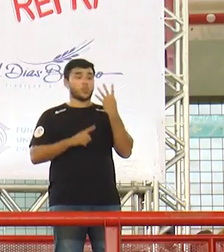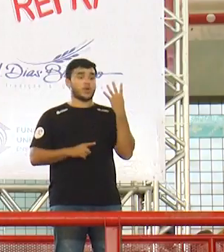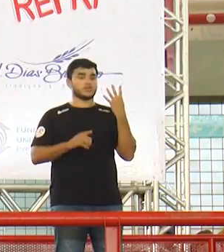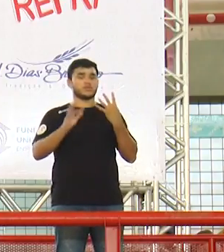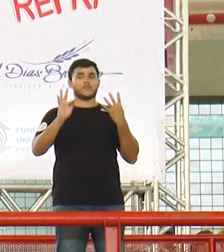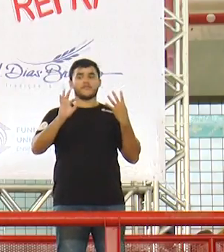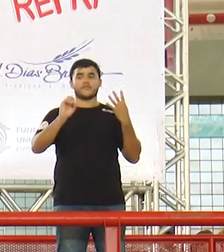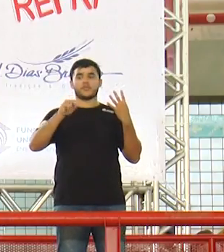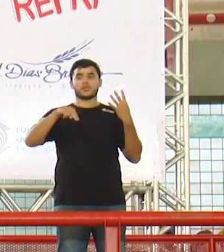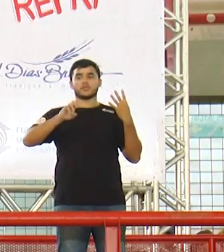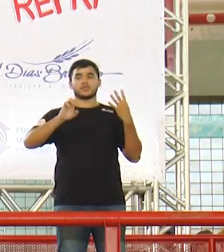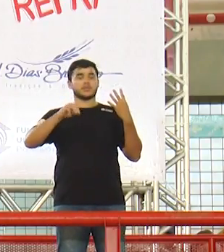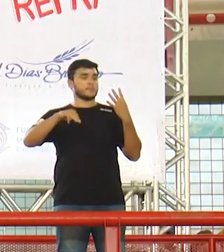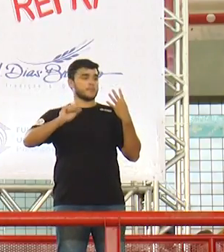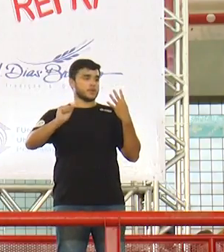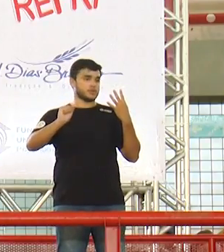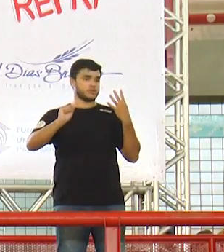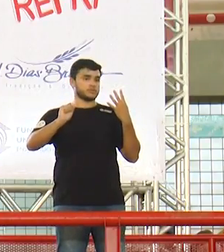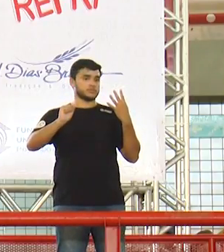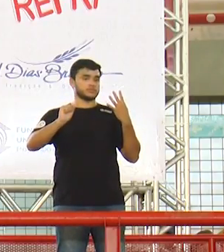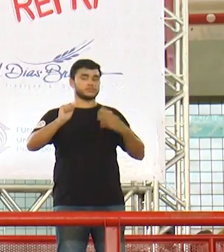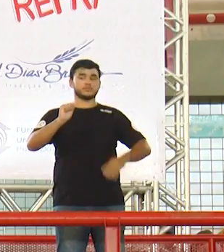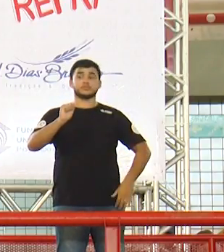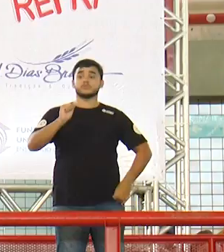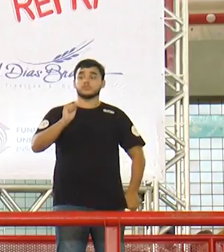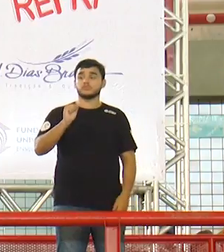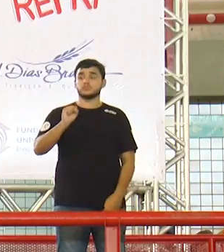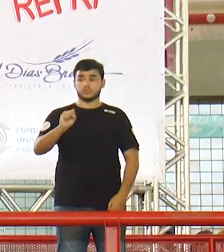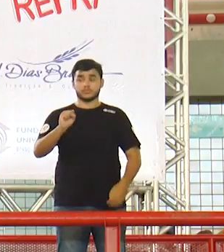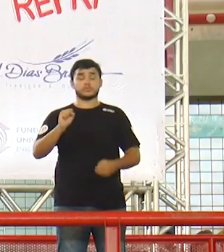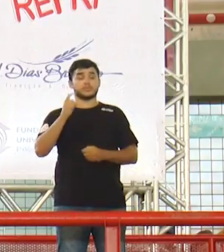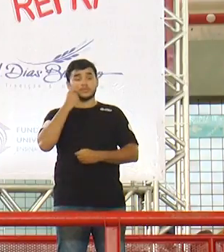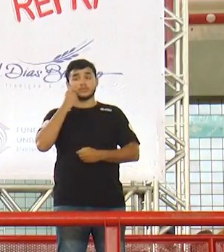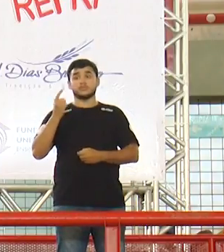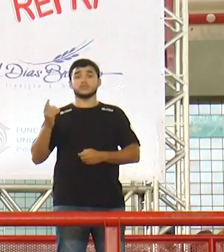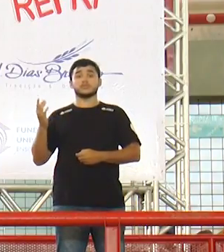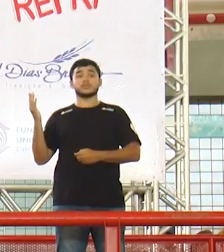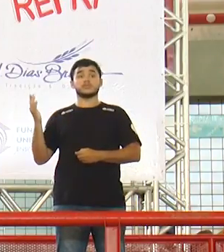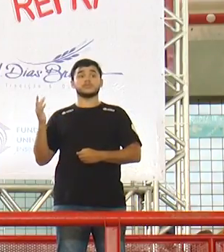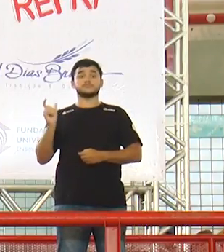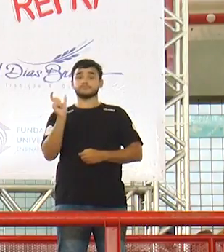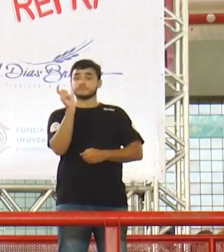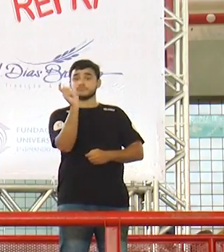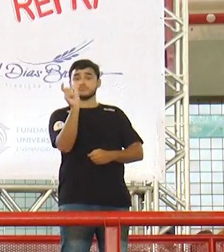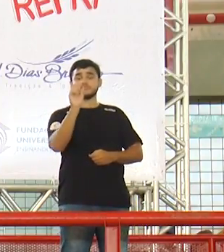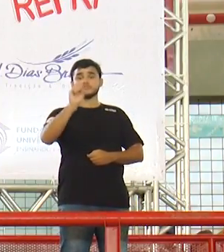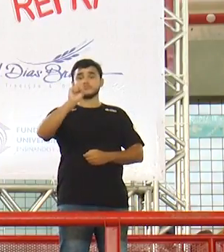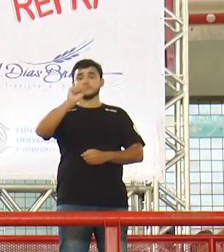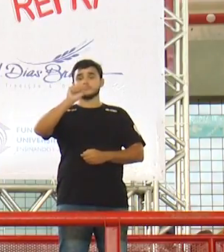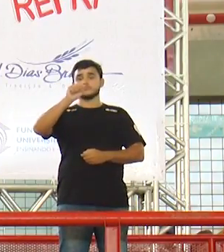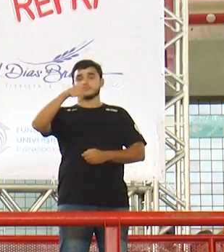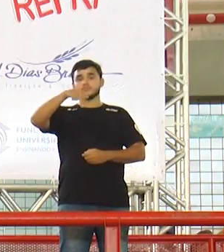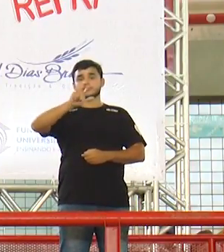4. Quantos fonemas são necessários para pronunciar a palavra sangue?